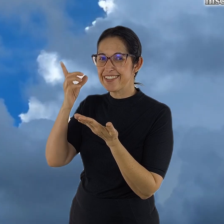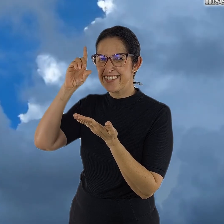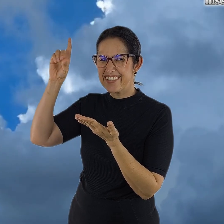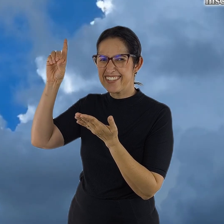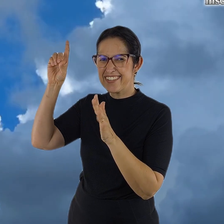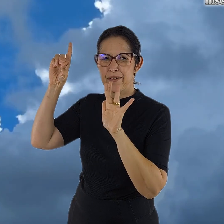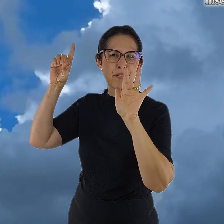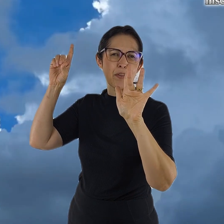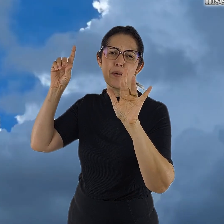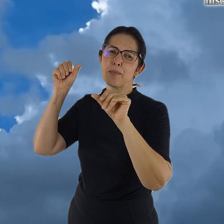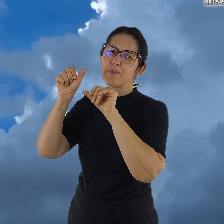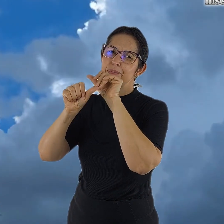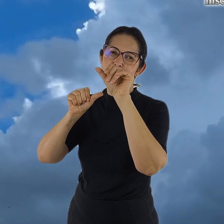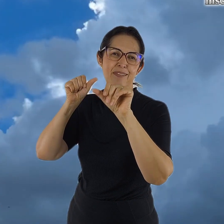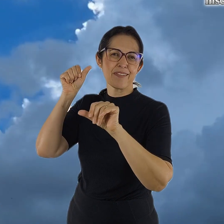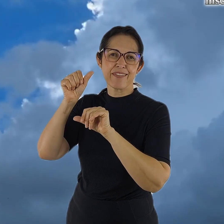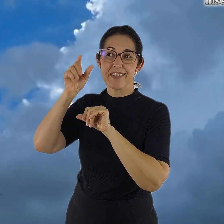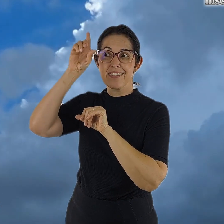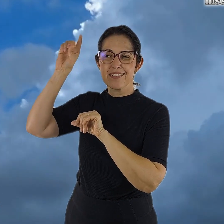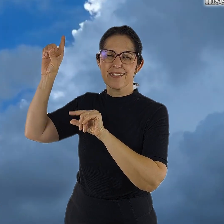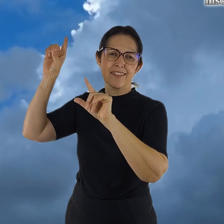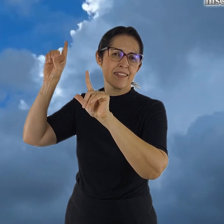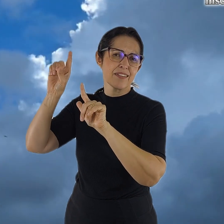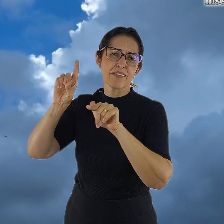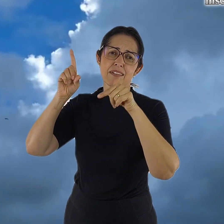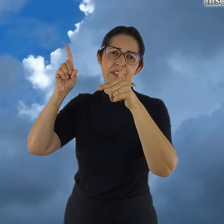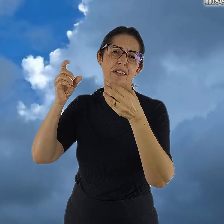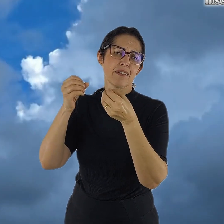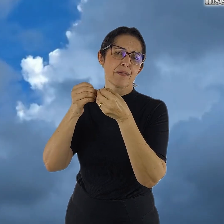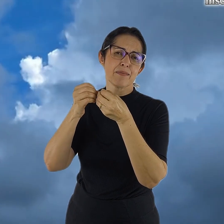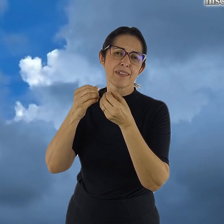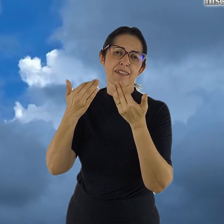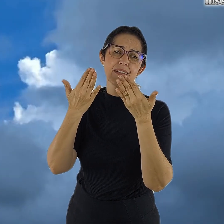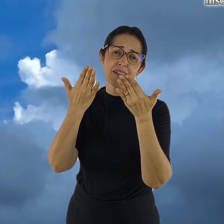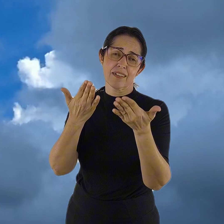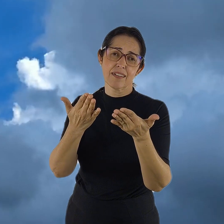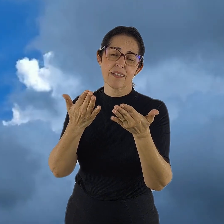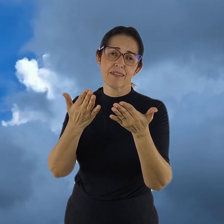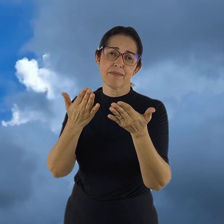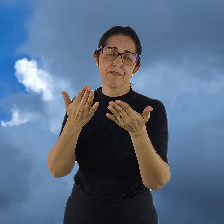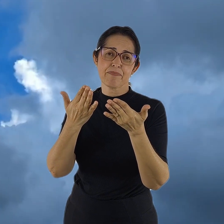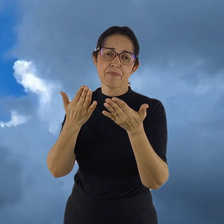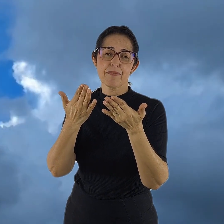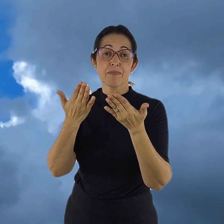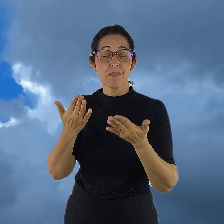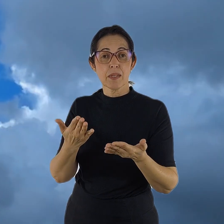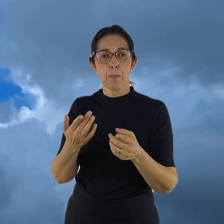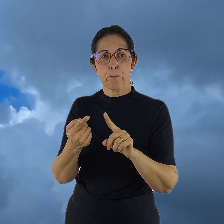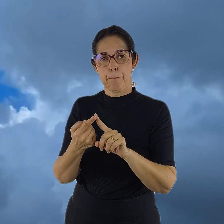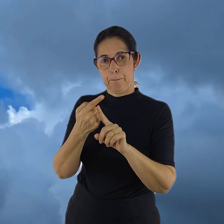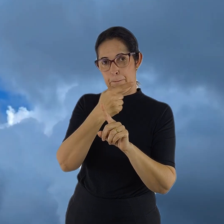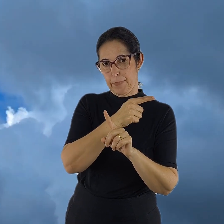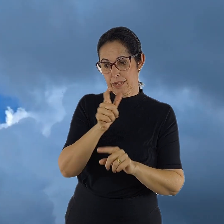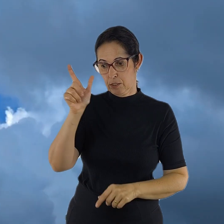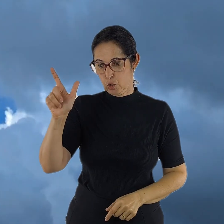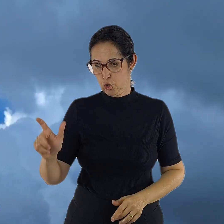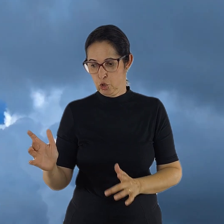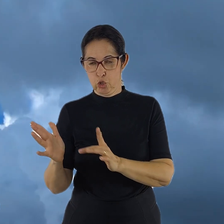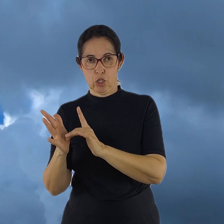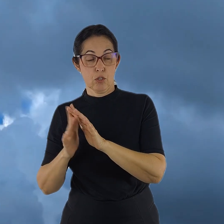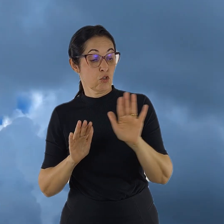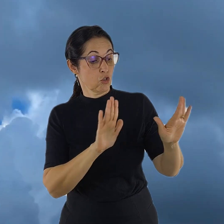hoje. Vai se transformar numa operação do Senhor. Muitas vezes o Senhor Jesus chamava os